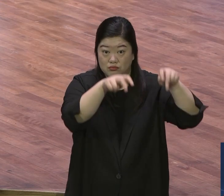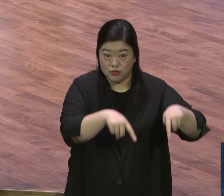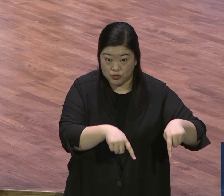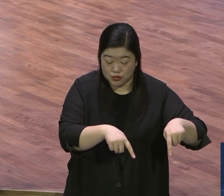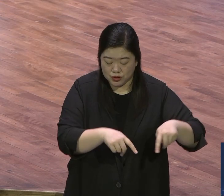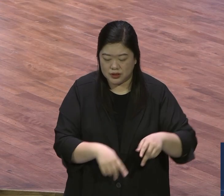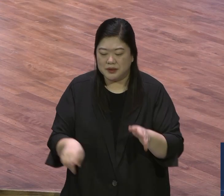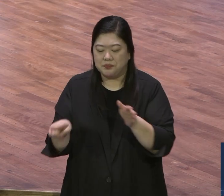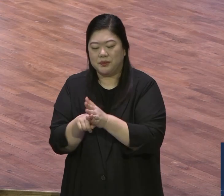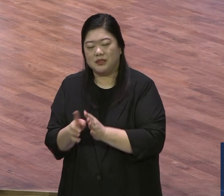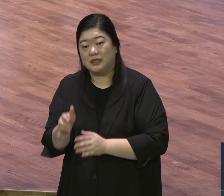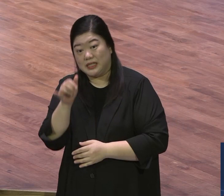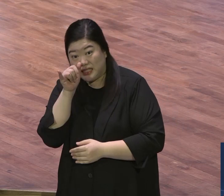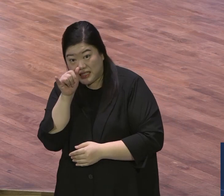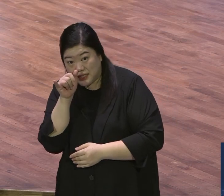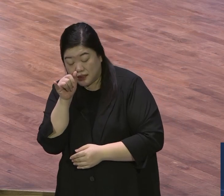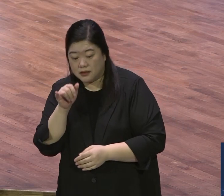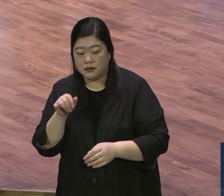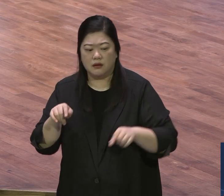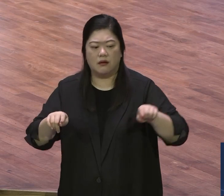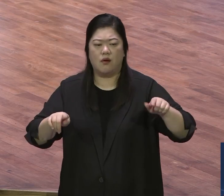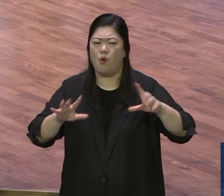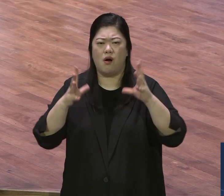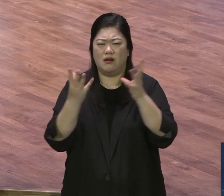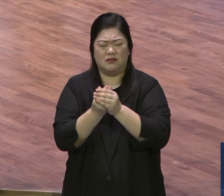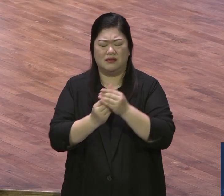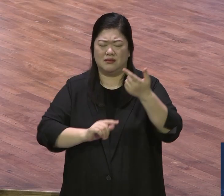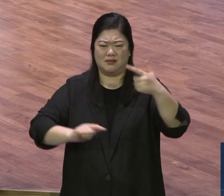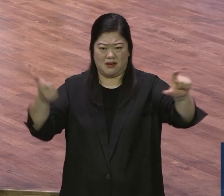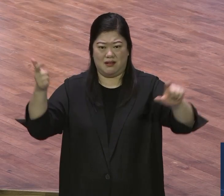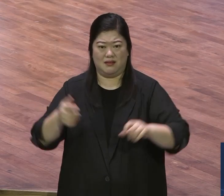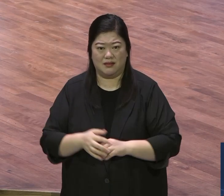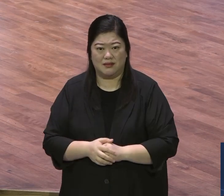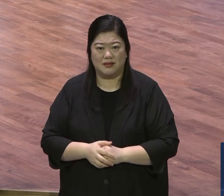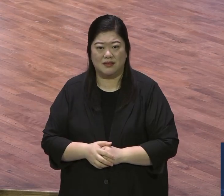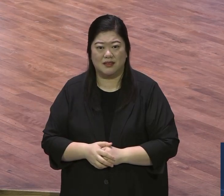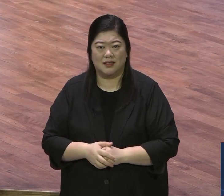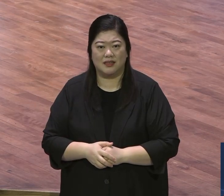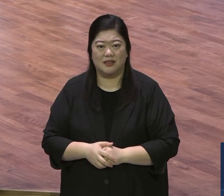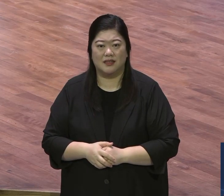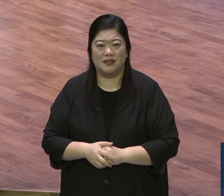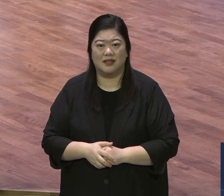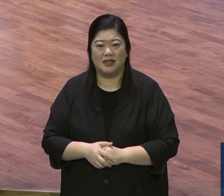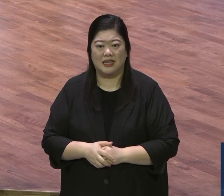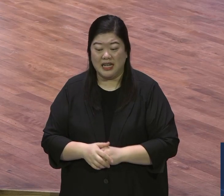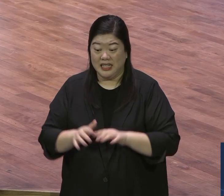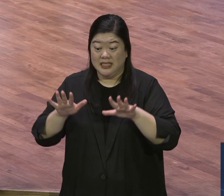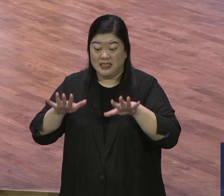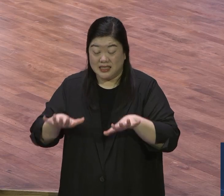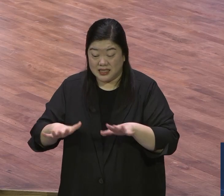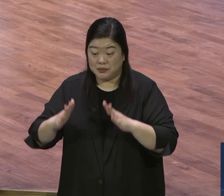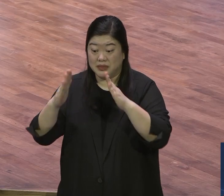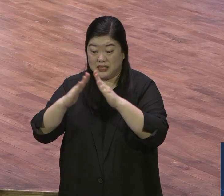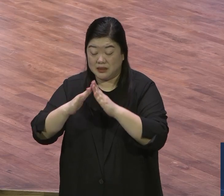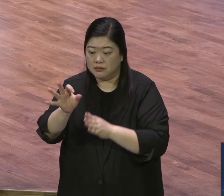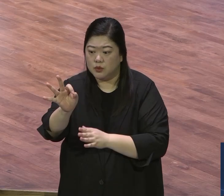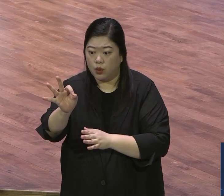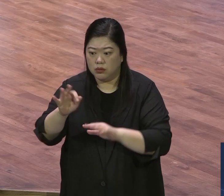불신자하고 다른 걸 다른 삶이에요 완전히 모든 육신적이 가진 것까지 다 영적인 시각으로 바라보는 거예요